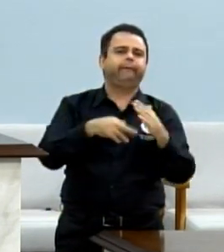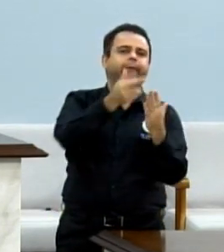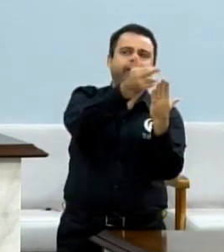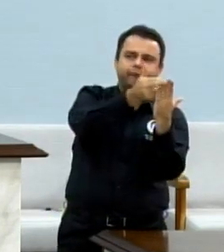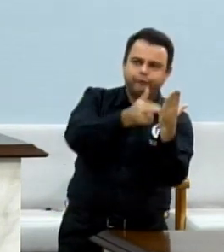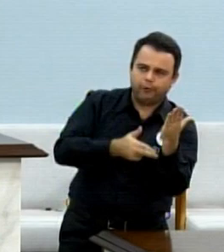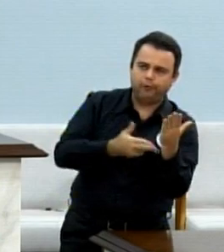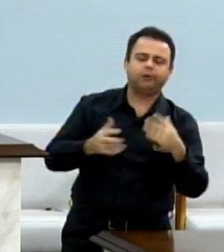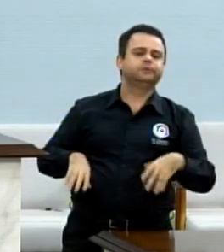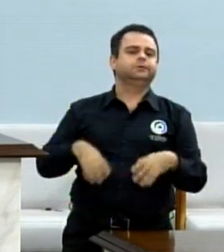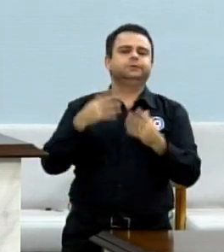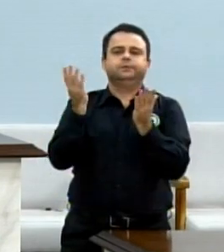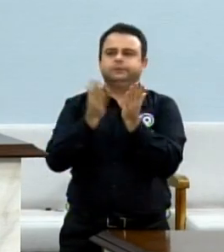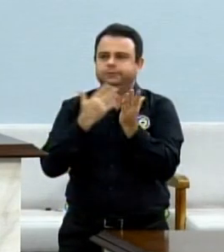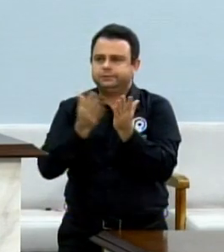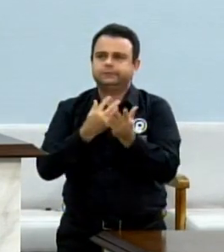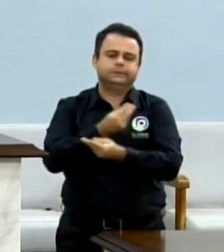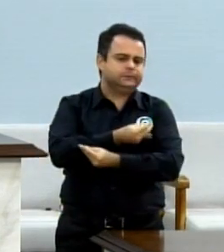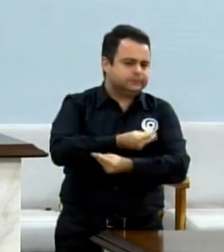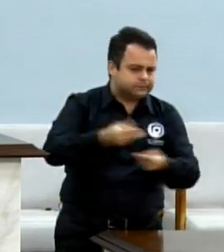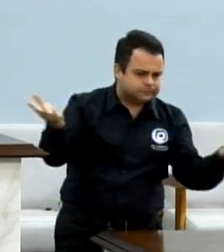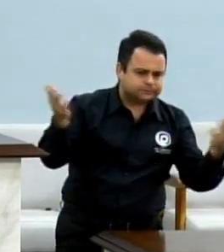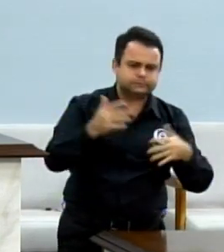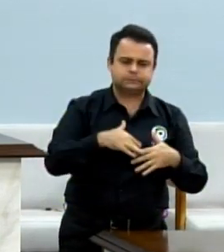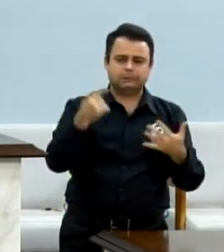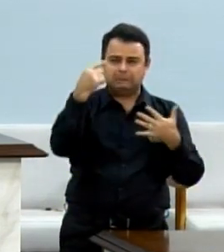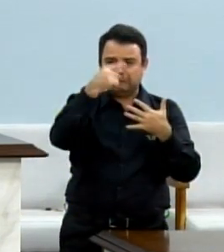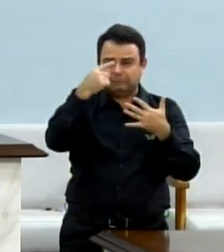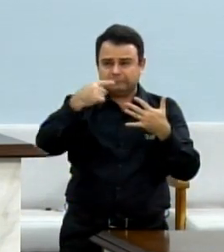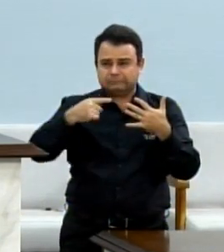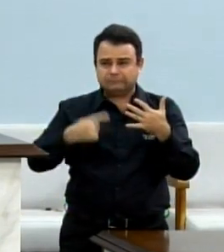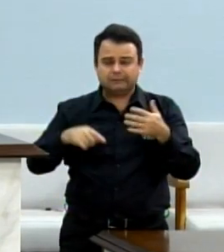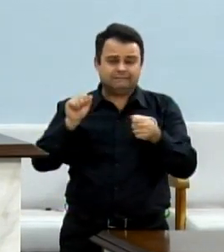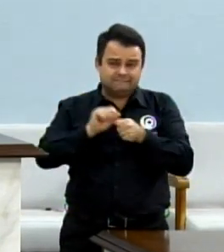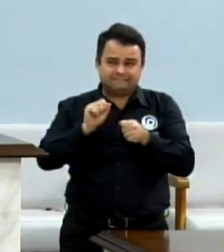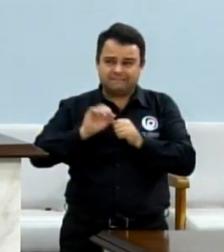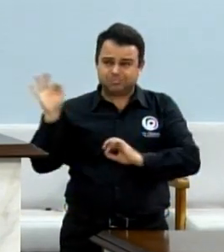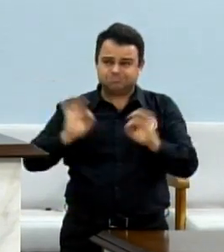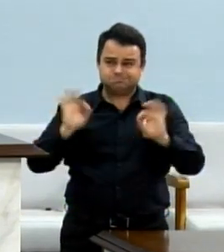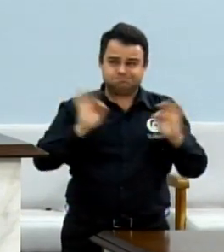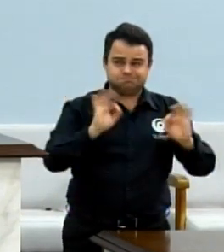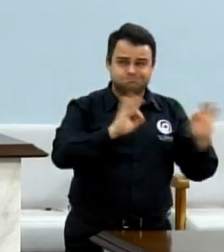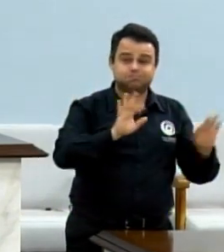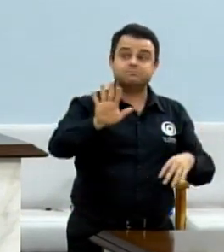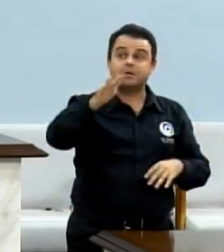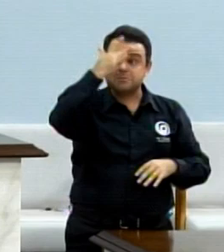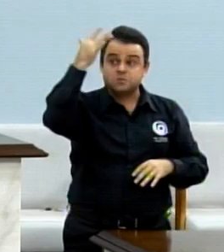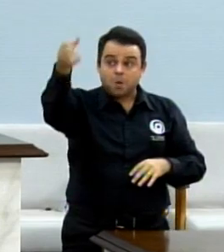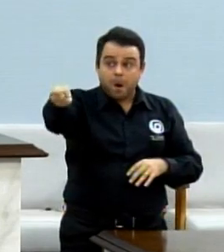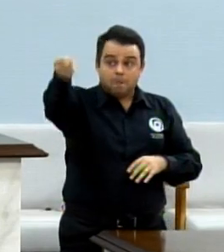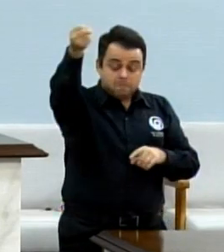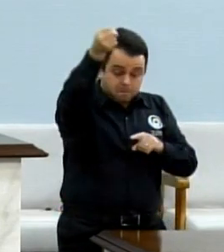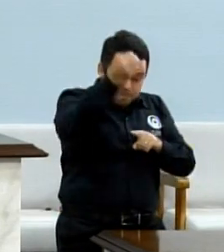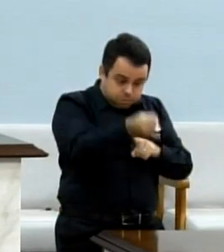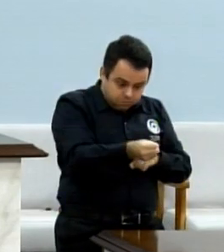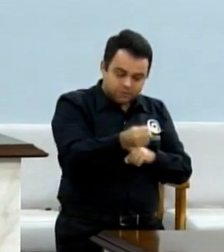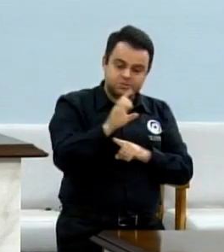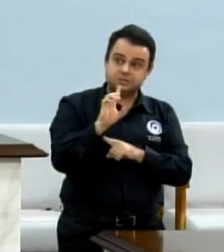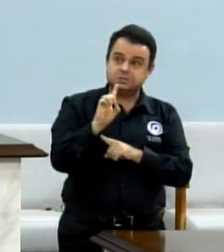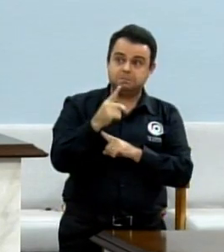fizermos o e-book, código de ética, se nós fizermos toda essa classificação e a gente não tiver a figura do DPO, a gente continua sem ter